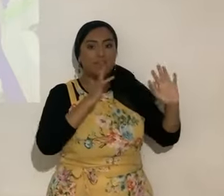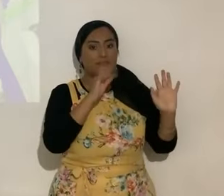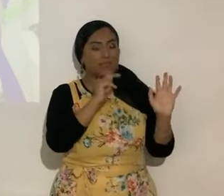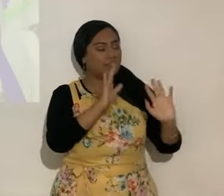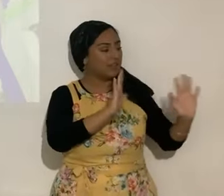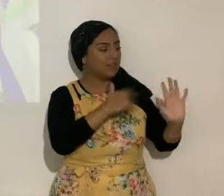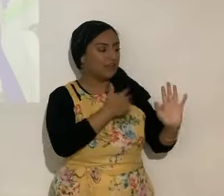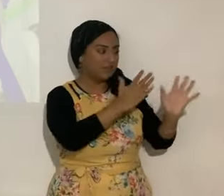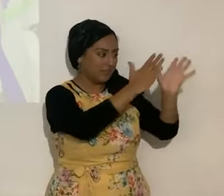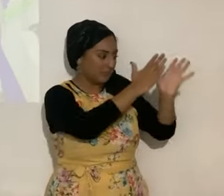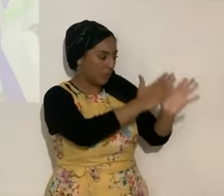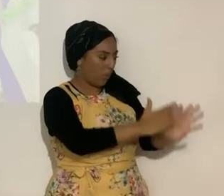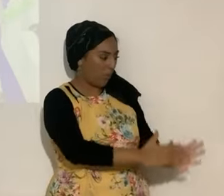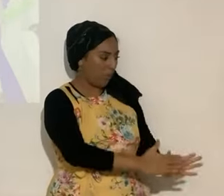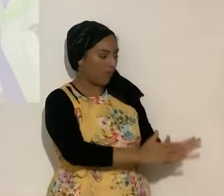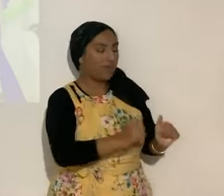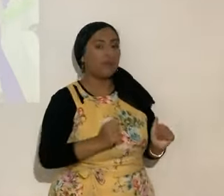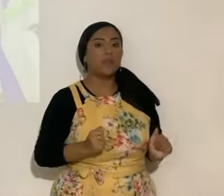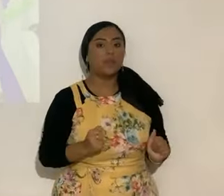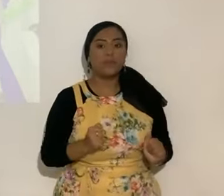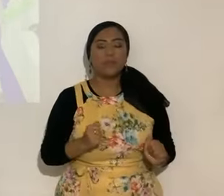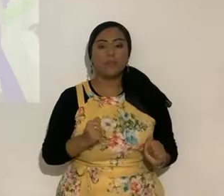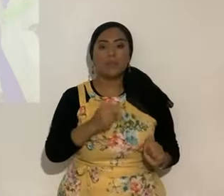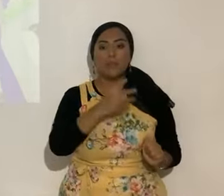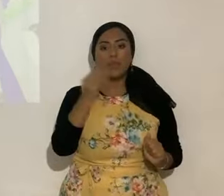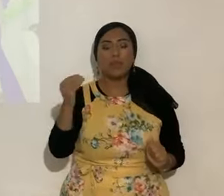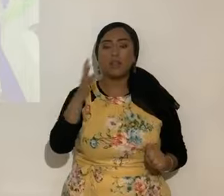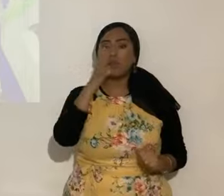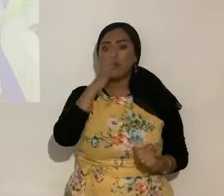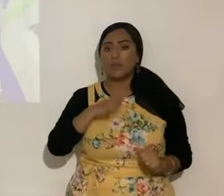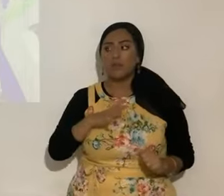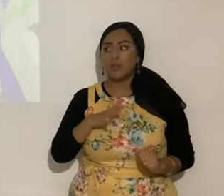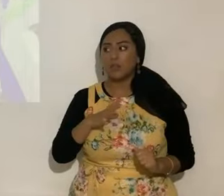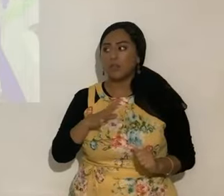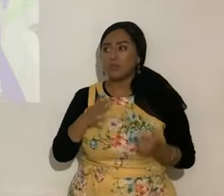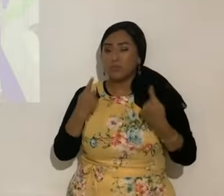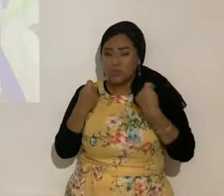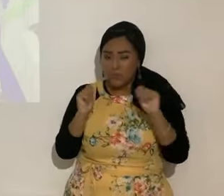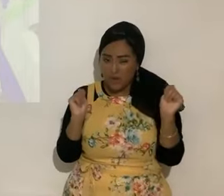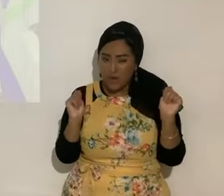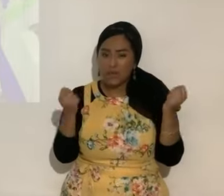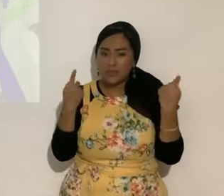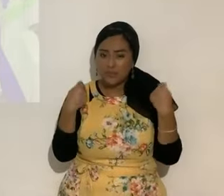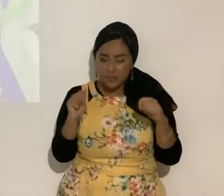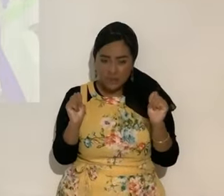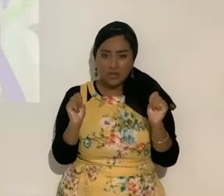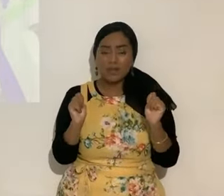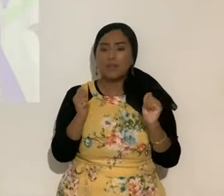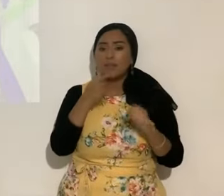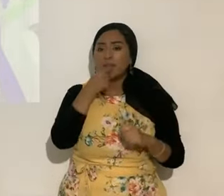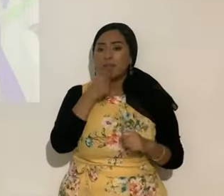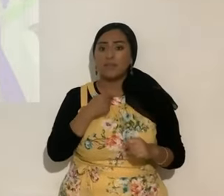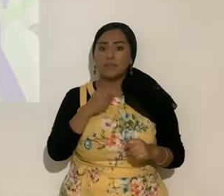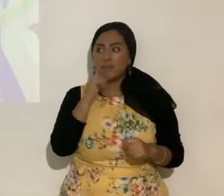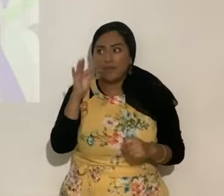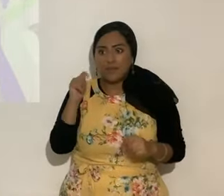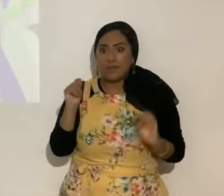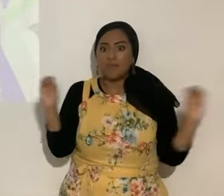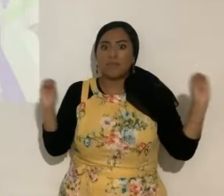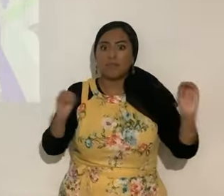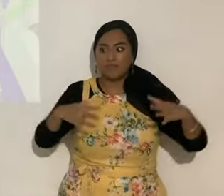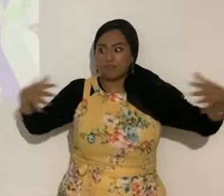quiero que se conserve así, y las mujeres, hacían un sacrificio, tan terrible, no eran gordas, no